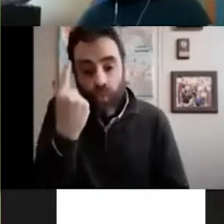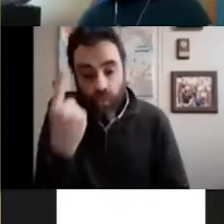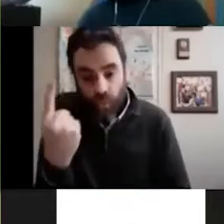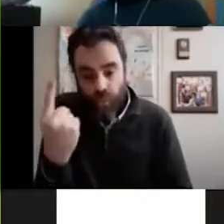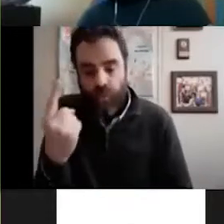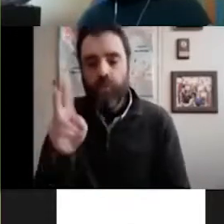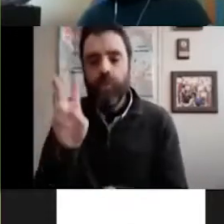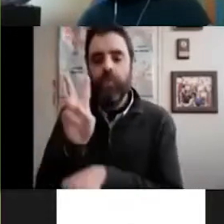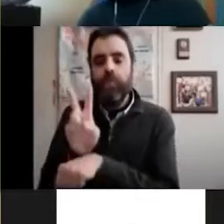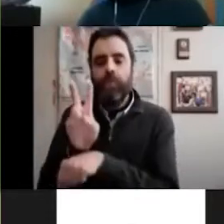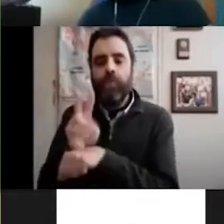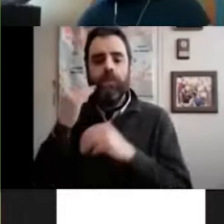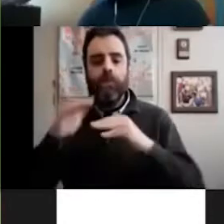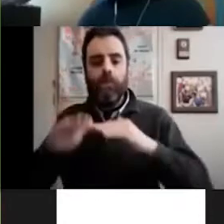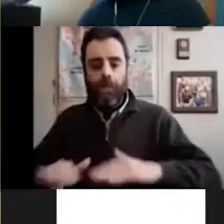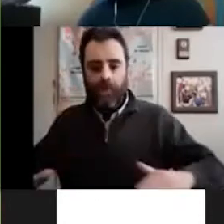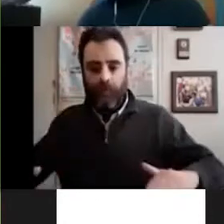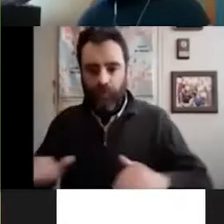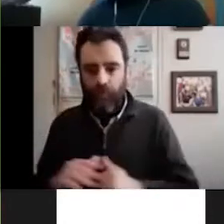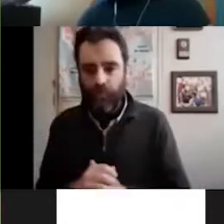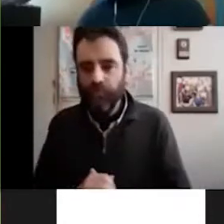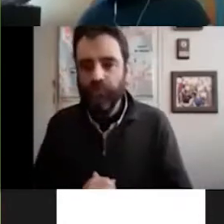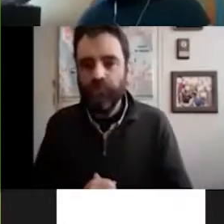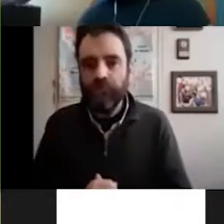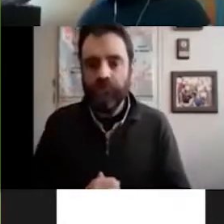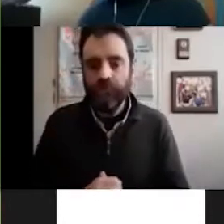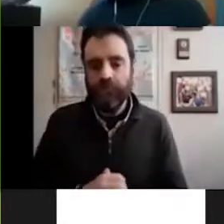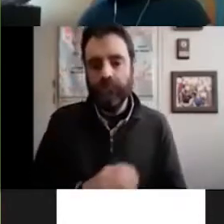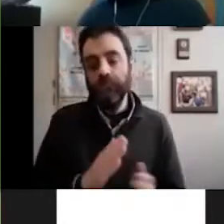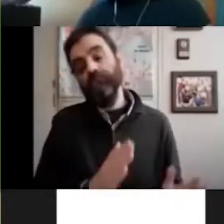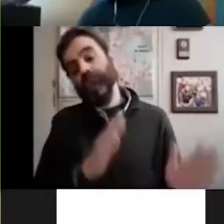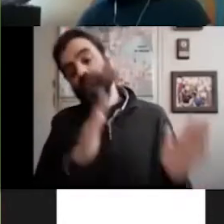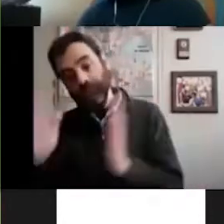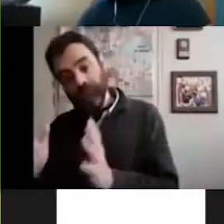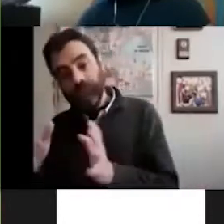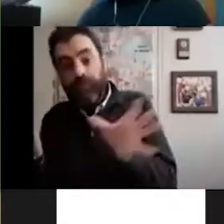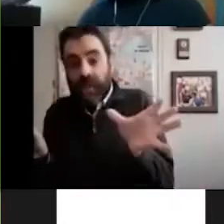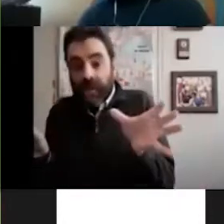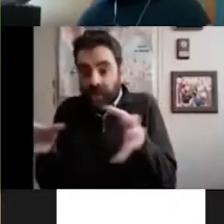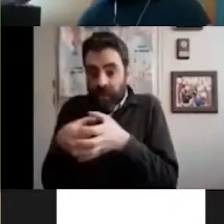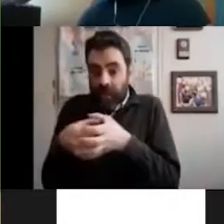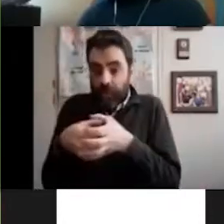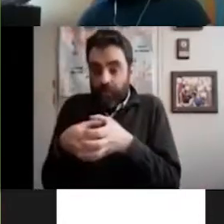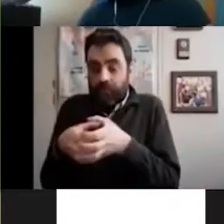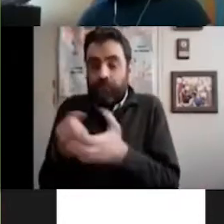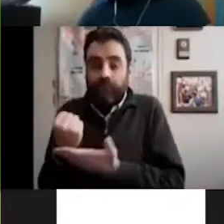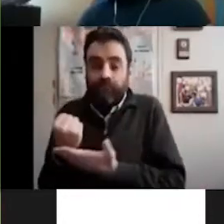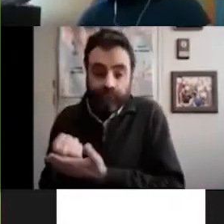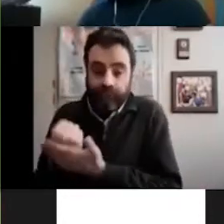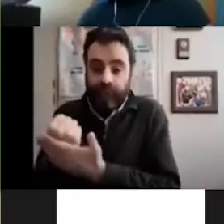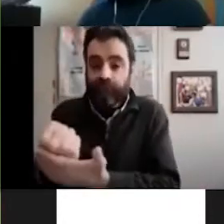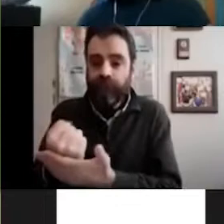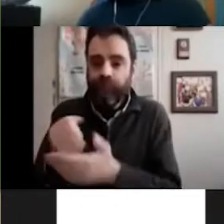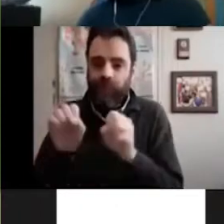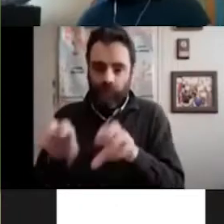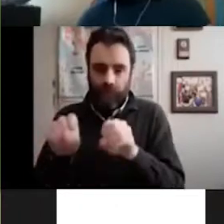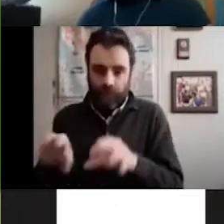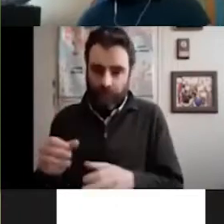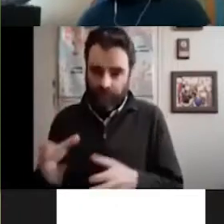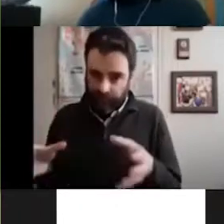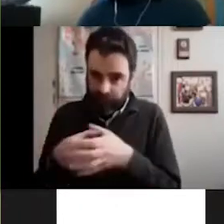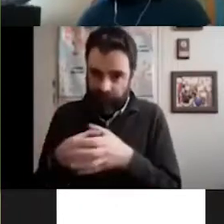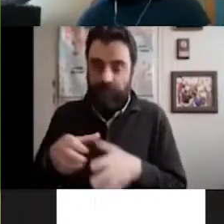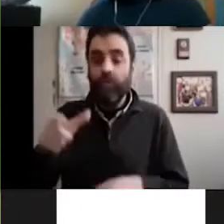ahí en la diapositiva. Hay un profesor, una educadora de párvulos. Ahora nos movemos al equipo